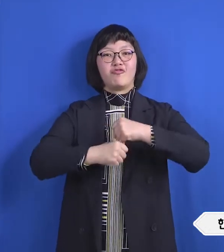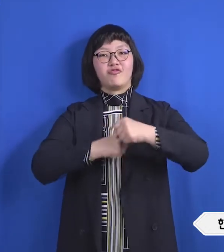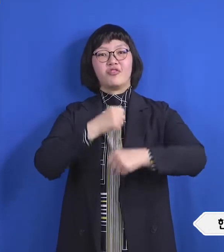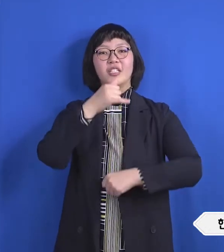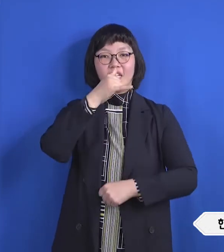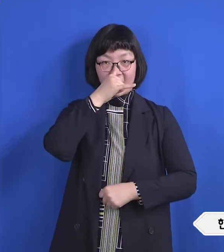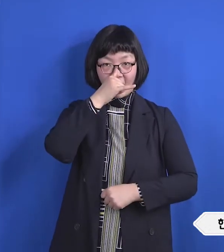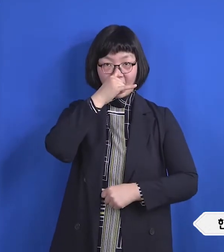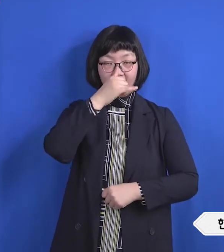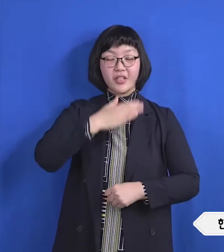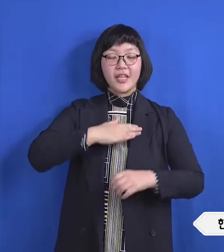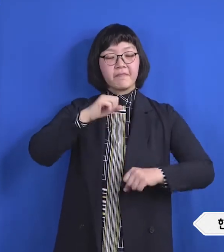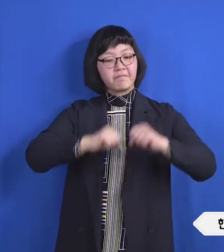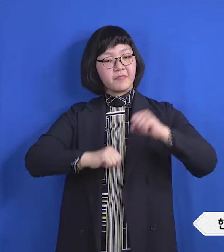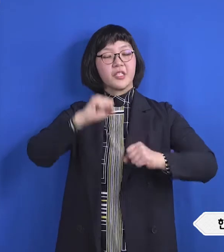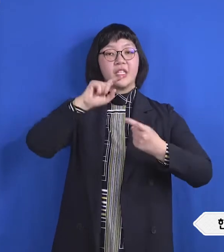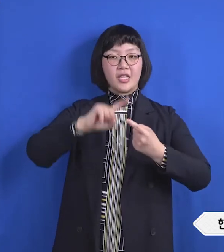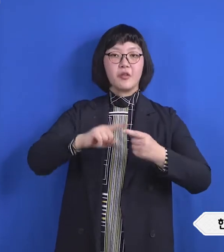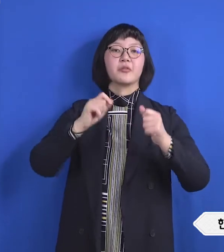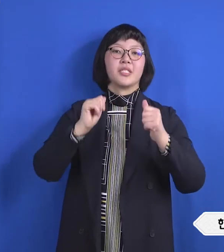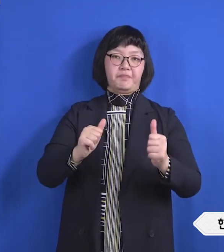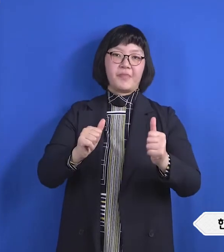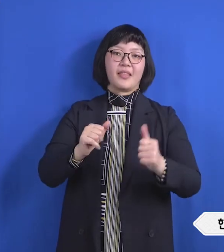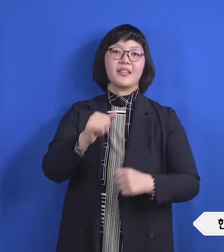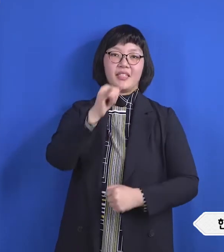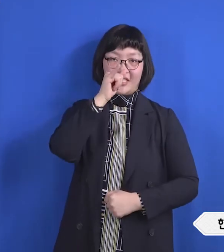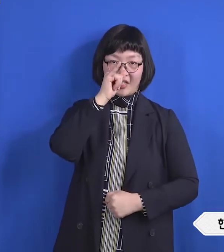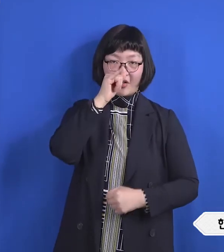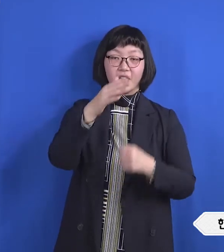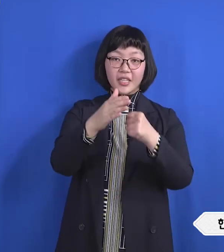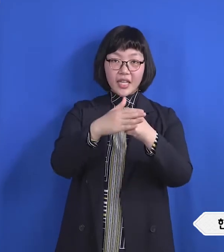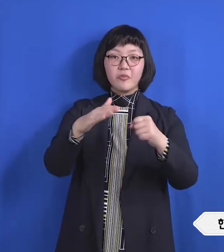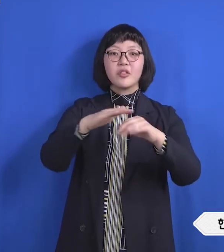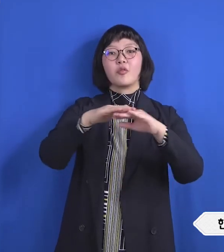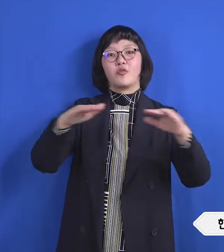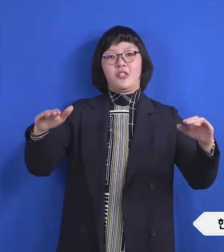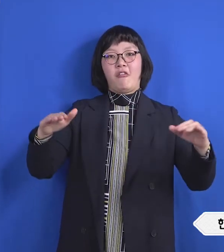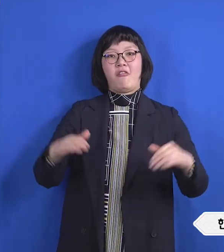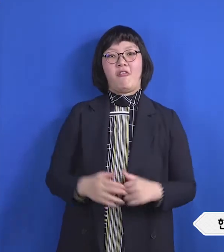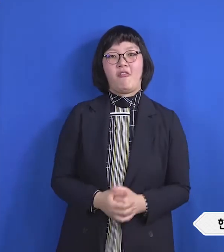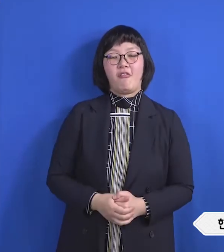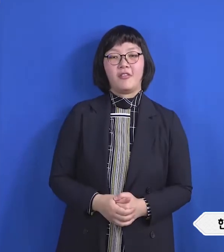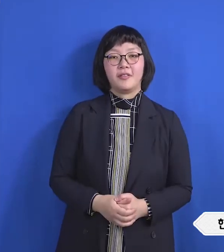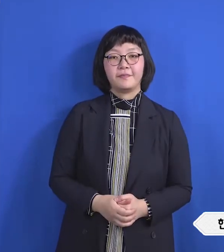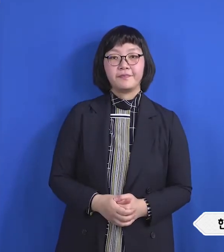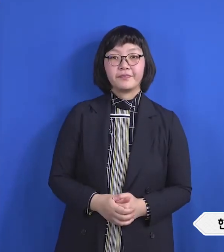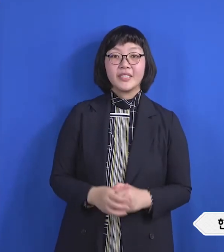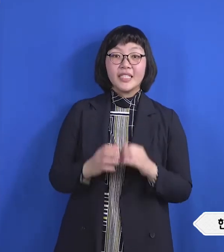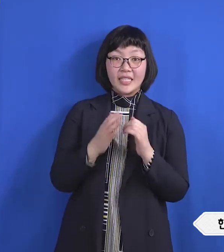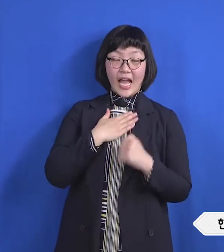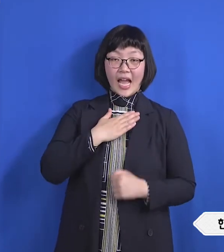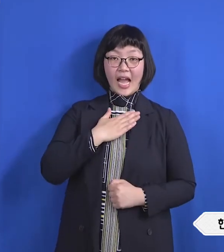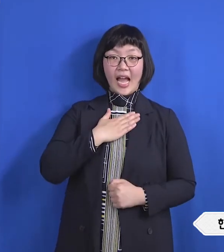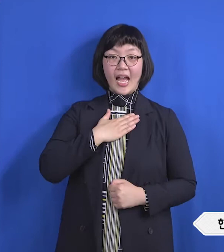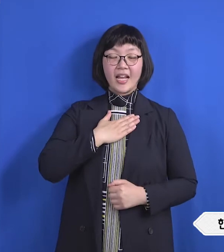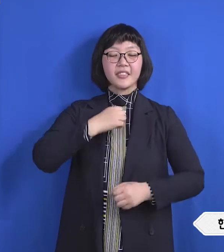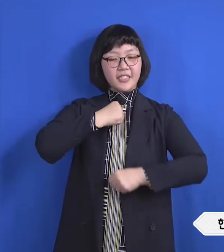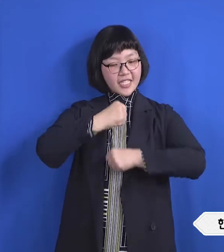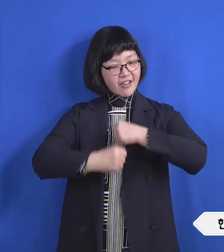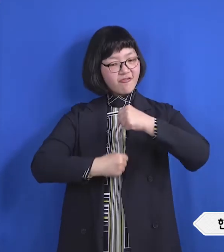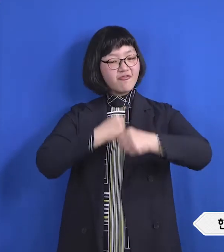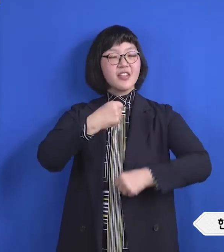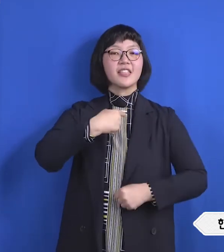행한 대로 심판을 받습니다. 그래서 하나님의 심판은 공정합니다. 다 자신의